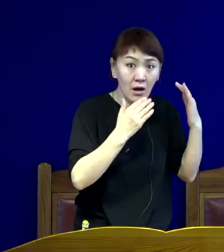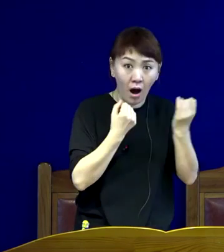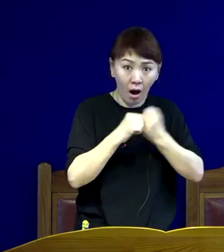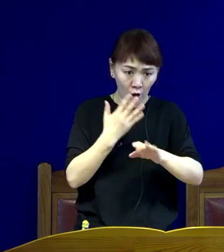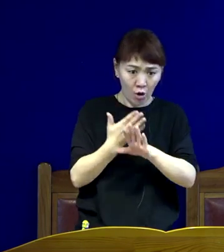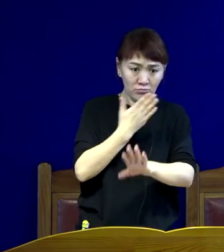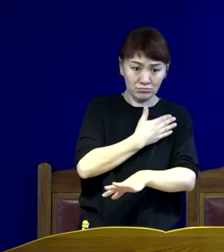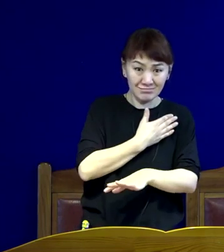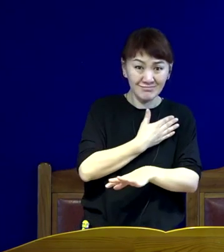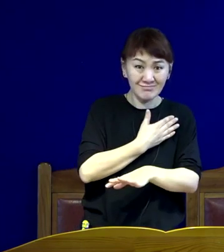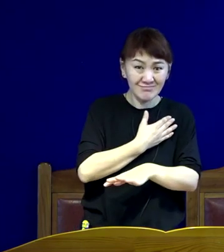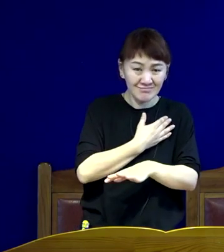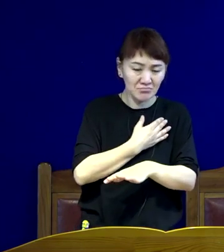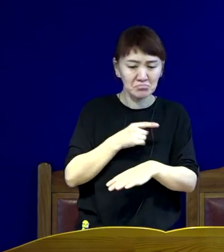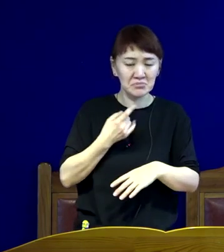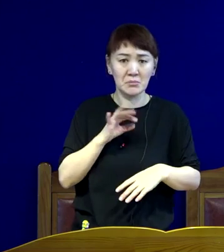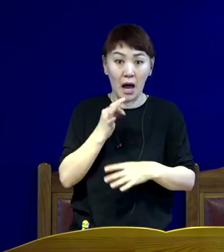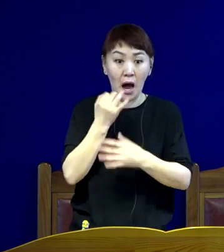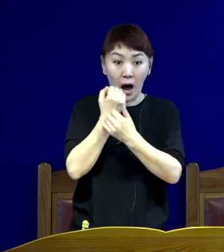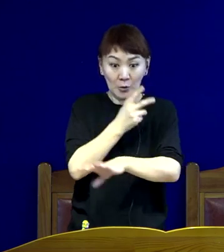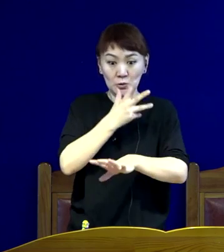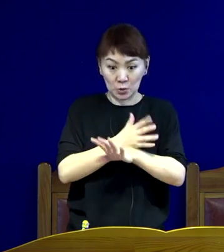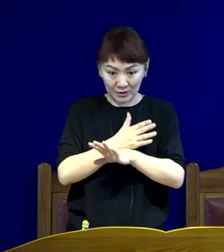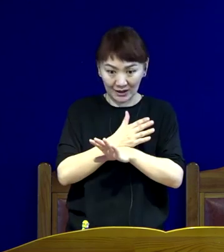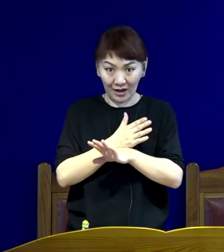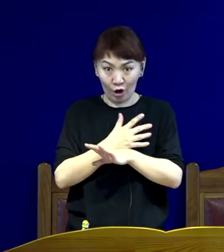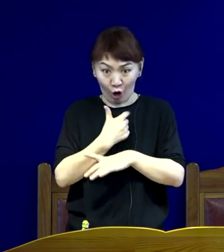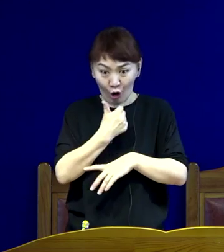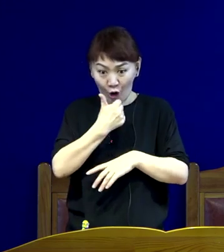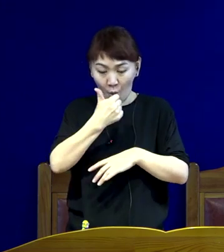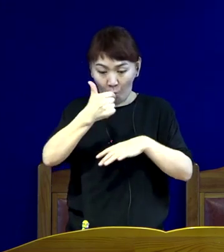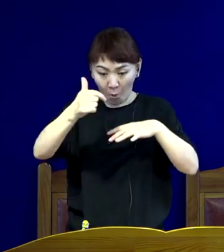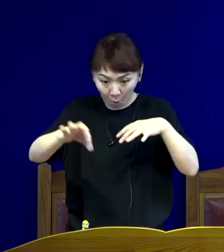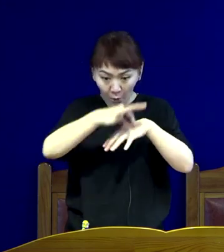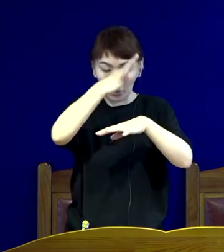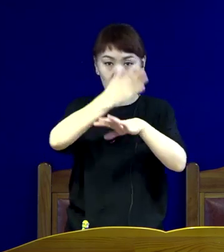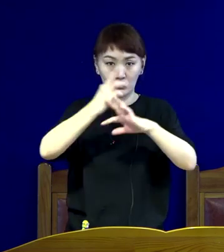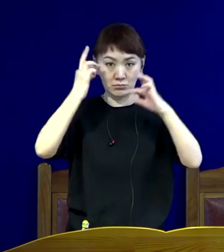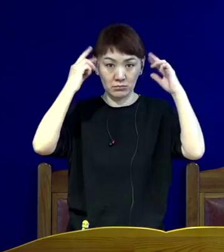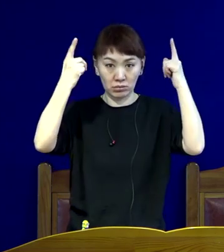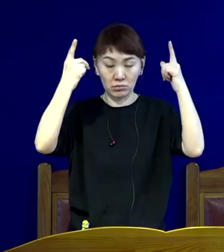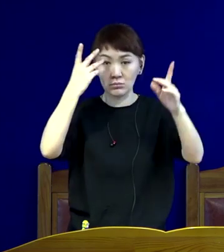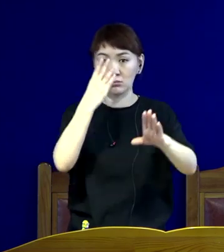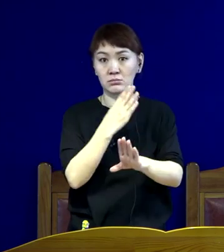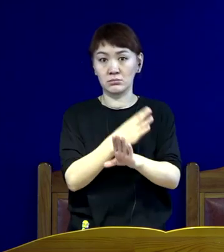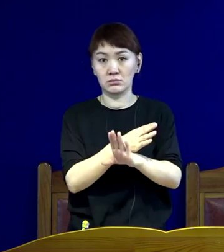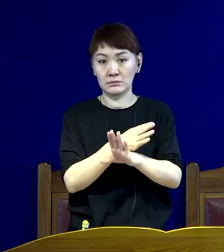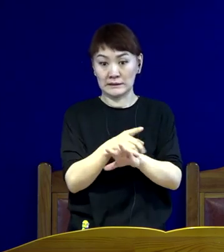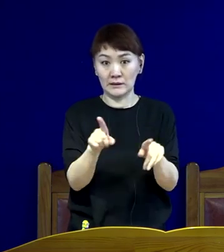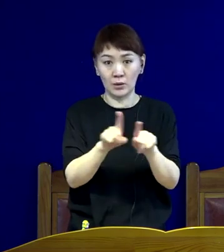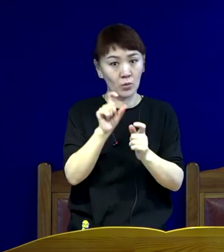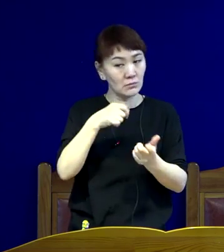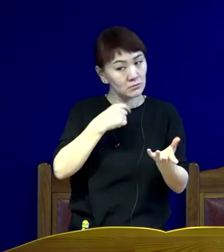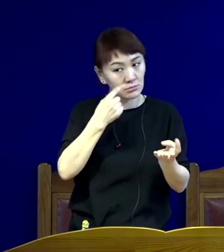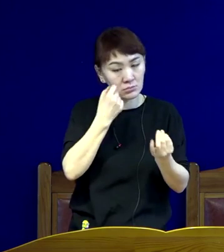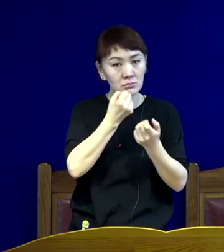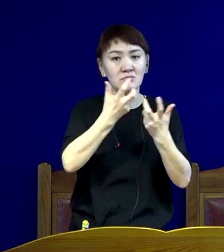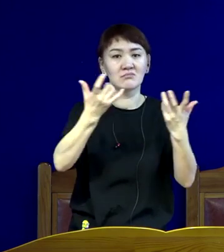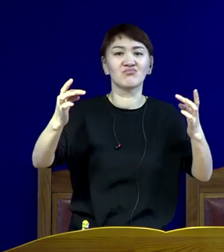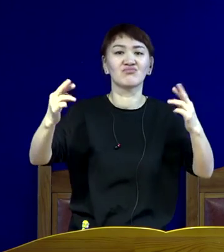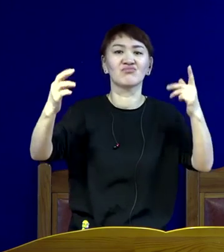Аврагдаад хурмаа хийснийхээ дараа өөсөө кэрхэ баггёжинэн бүн. Одоо дөр дөрх нь ингээд өөрчлөгдсөнийг хүмүүс байдаг.